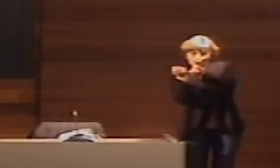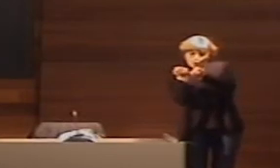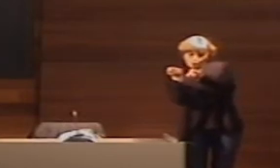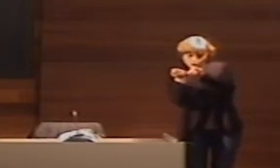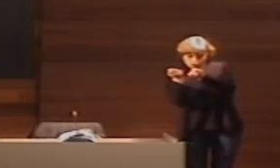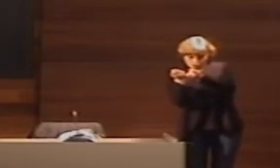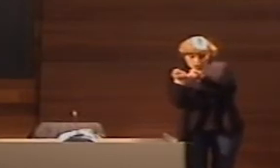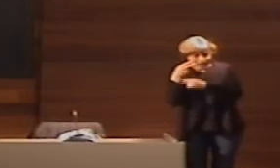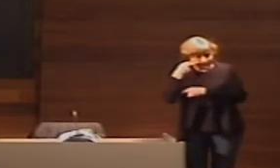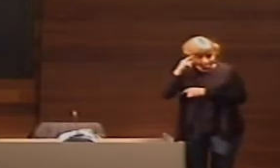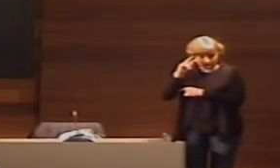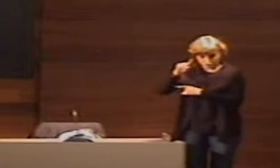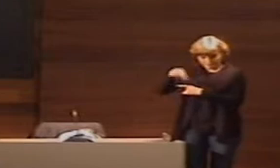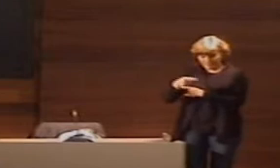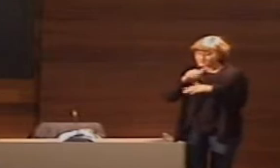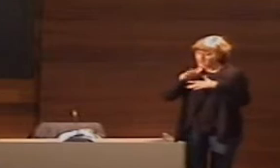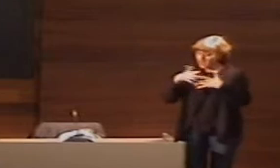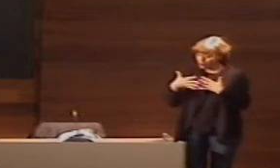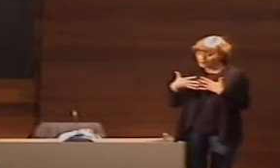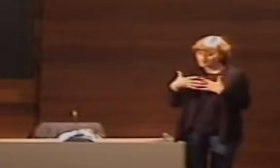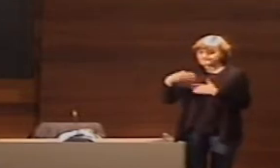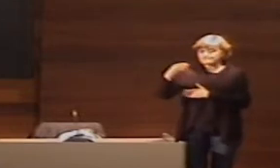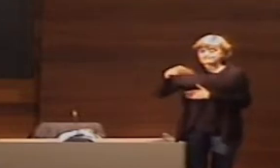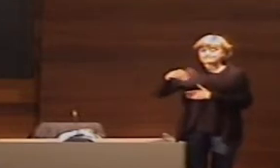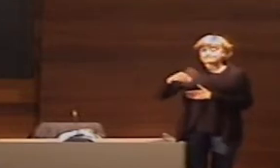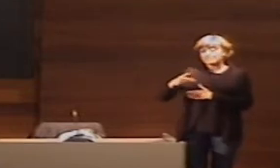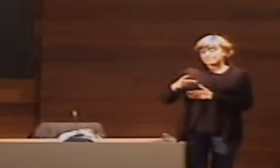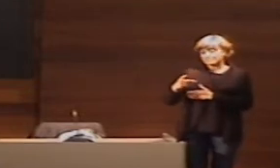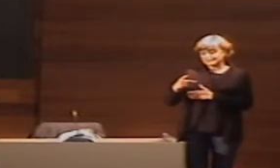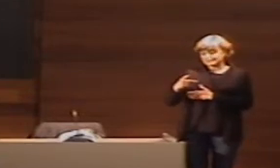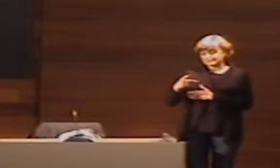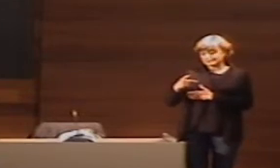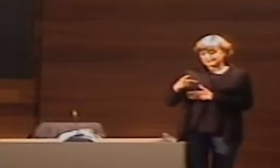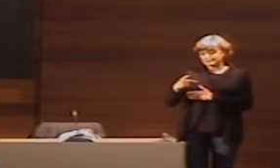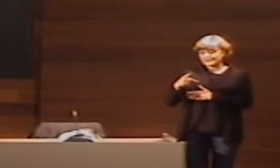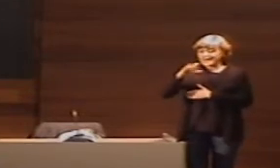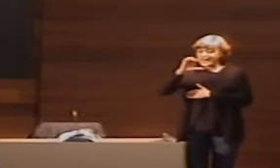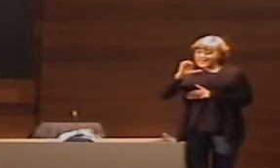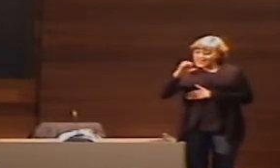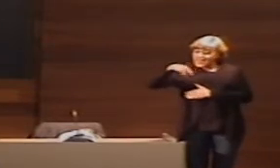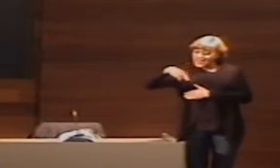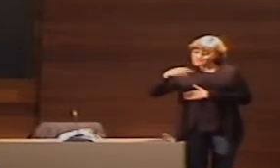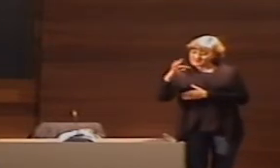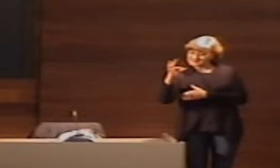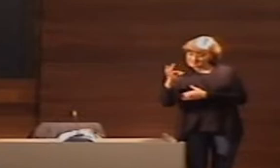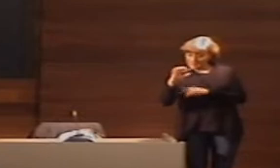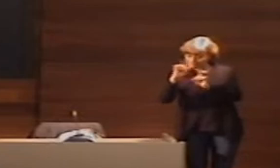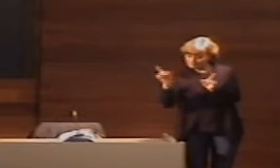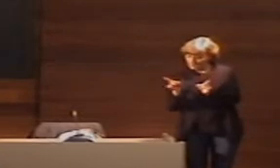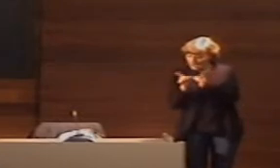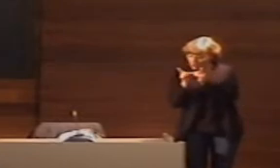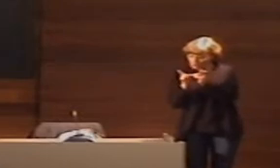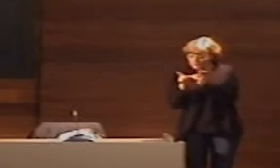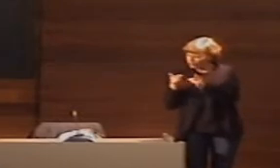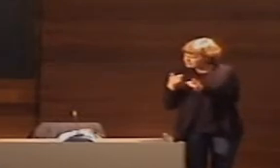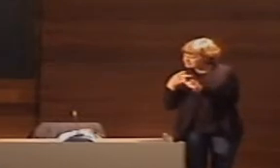Y en la actualidad, desde 2010, es vicepresidente de la Fundación ENT, cuyas siglas pues me las han contado, pero se me han olvidado, supongo